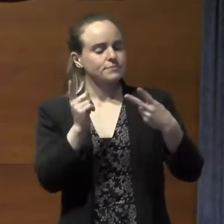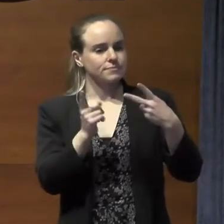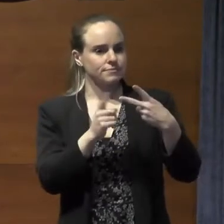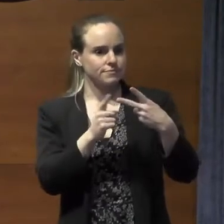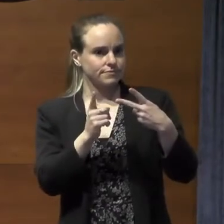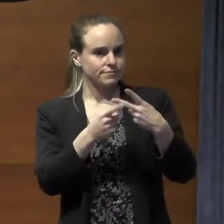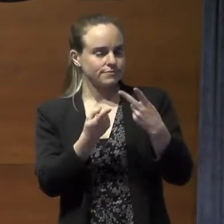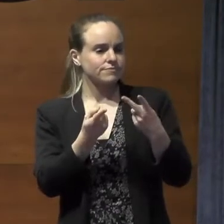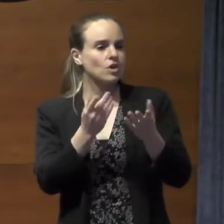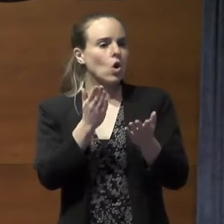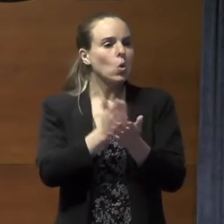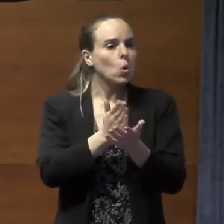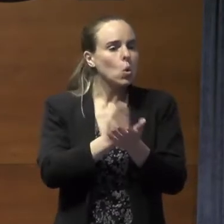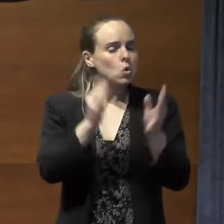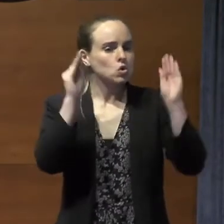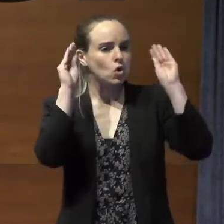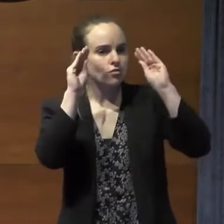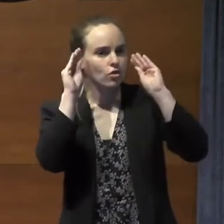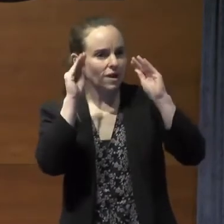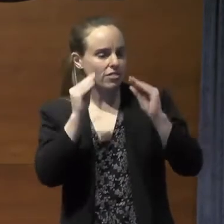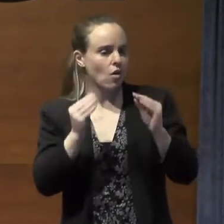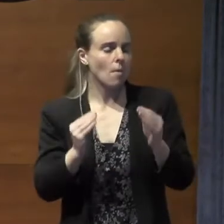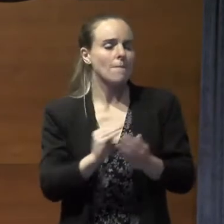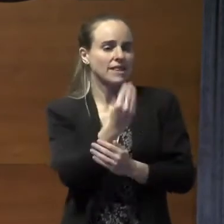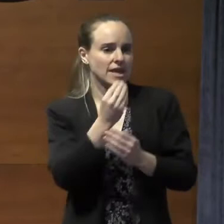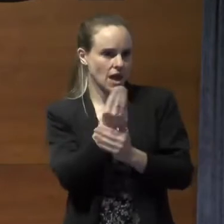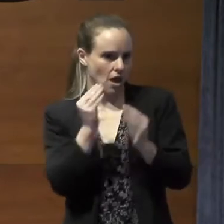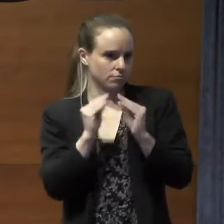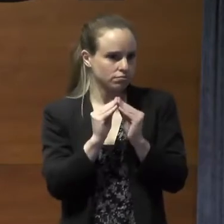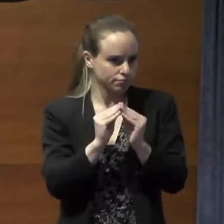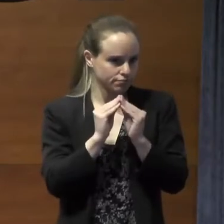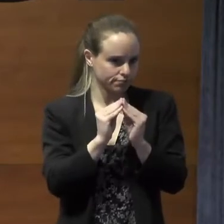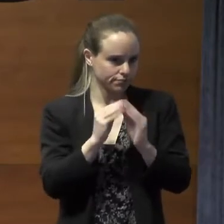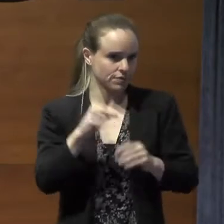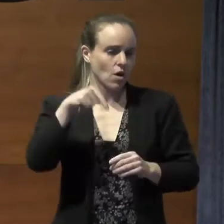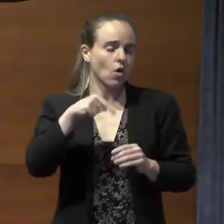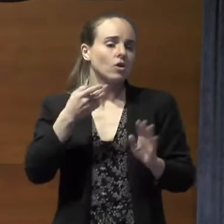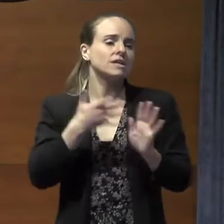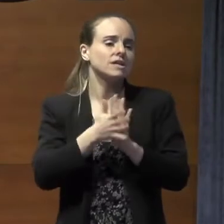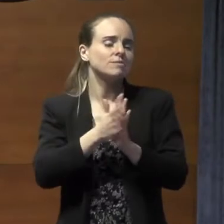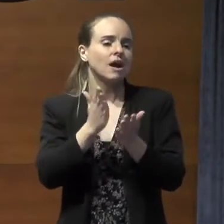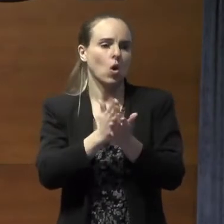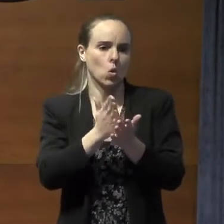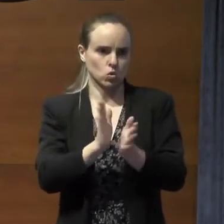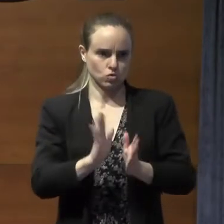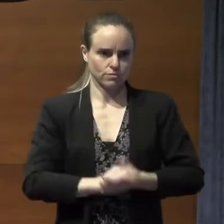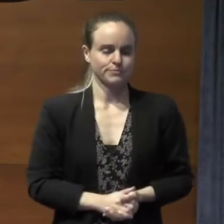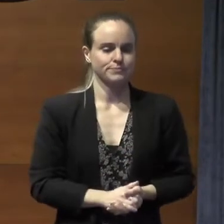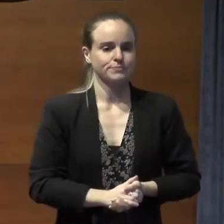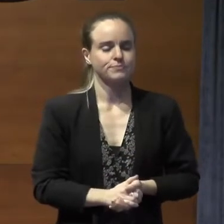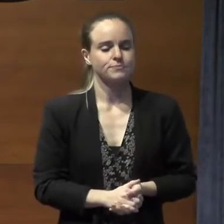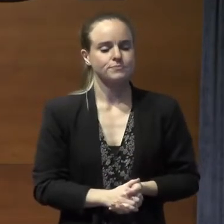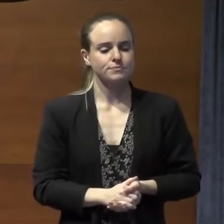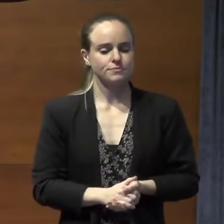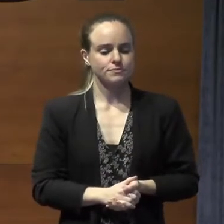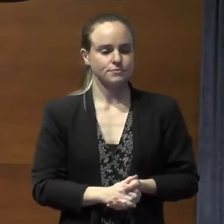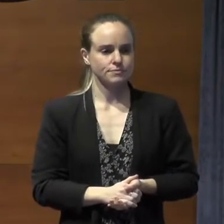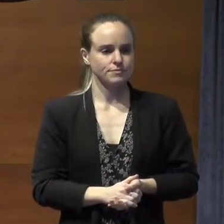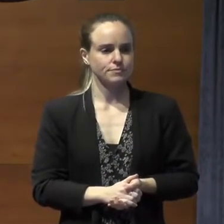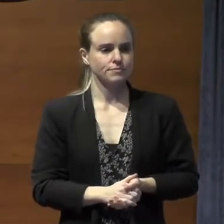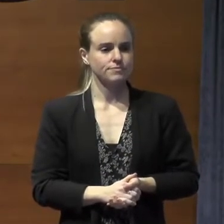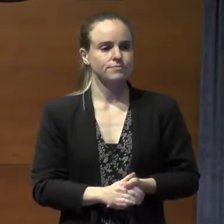crear materiales de formación. En concreto, nos centraremos en la elaboración de un curso.